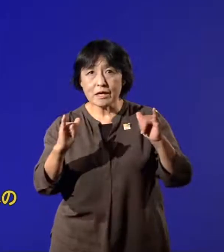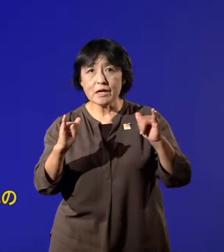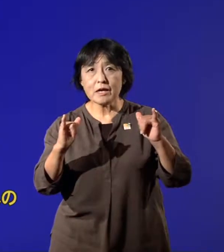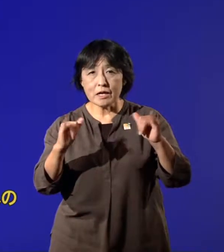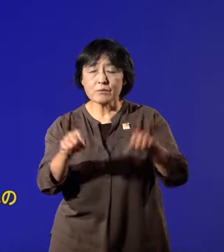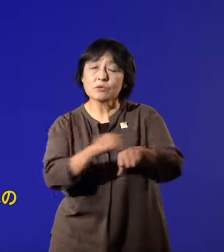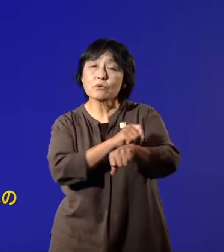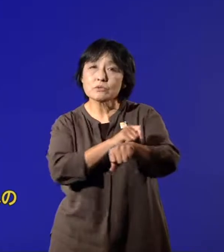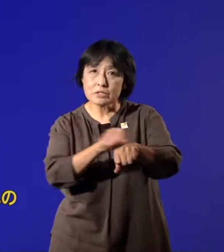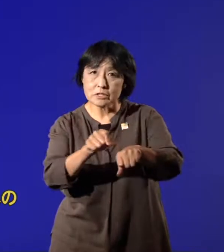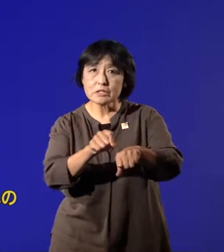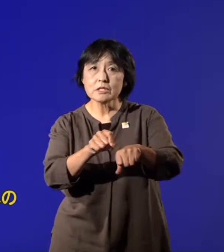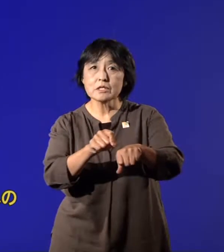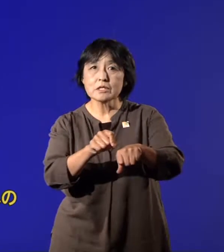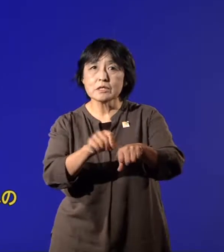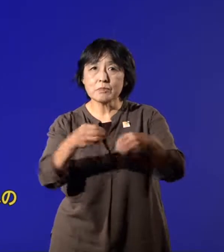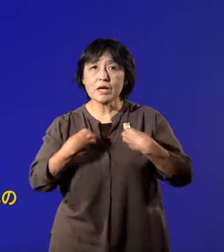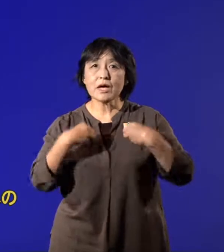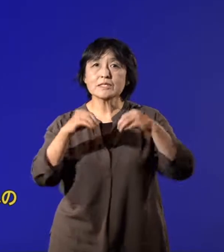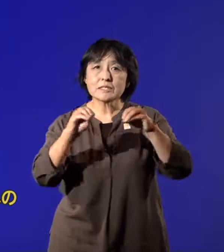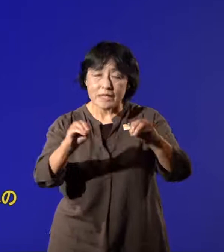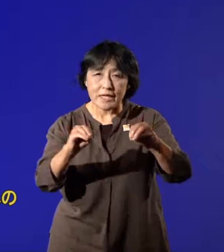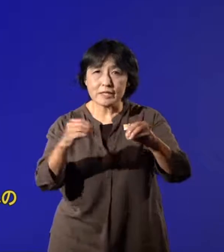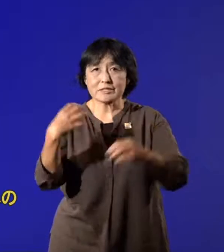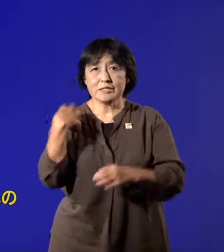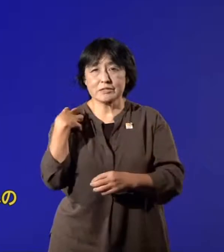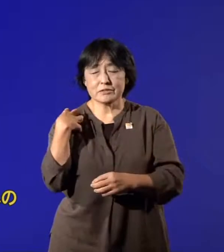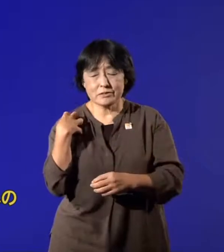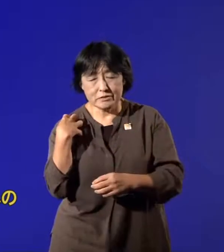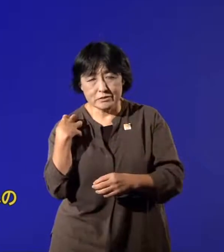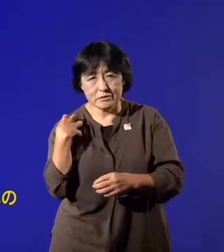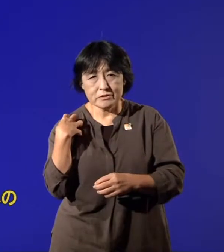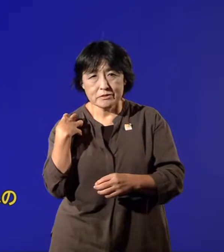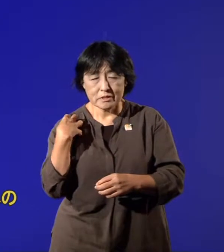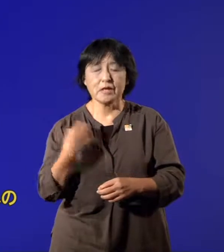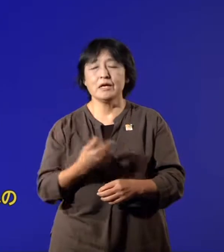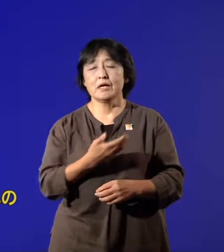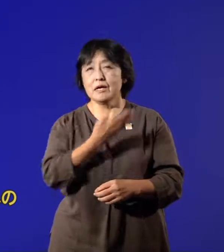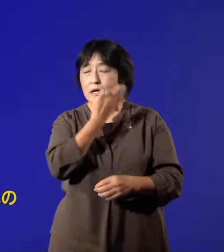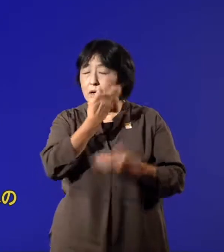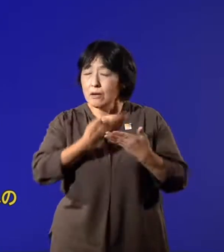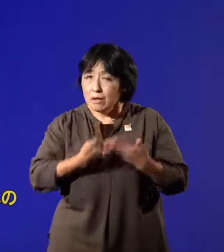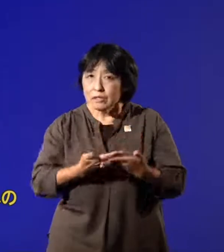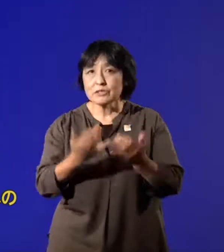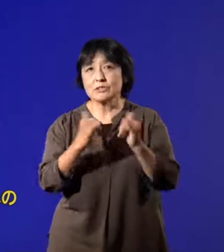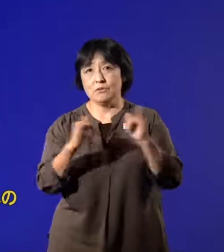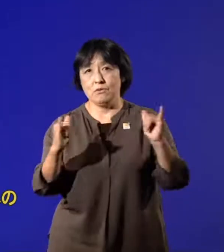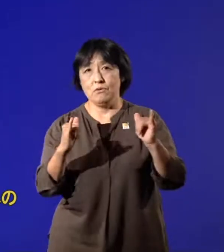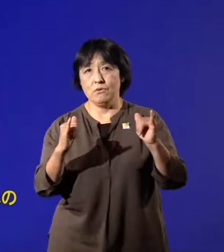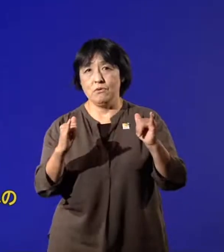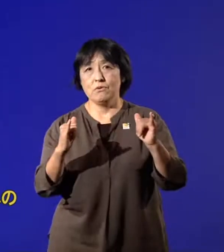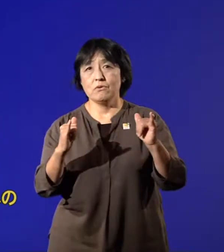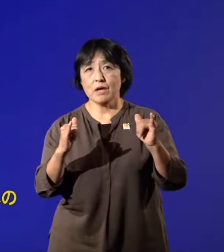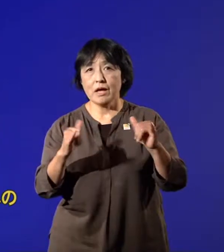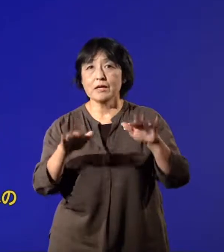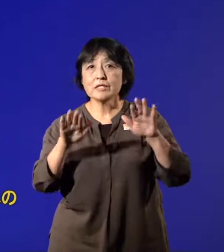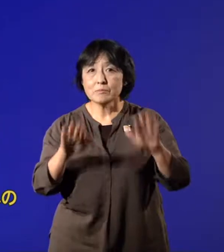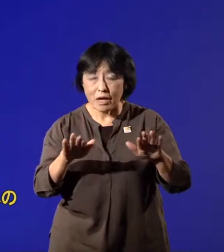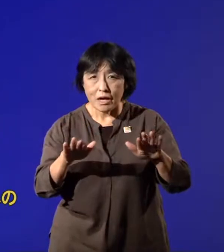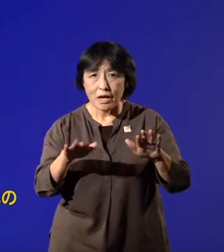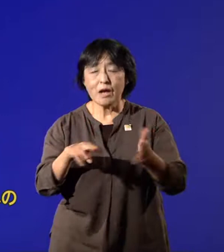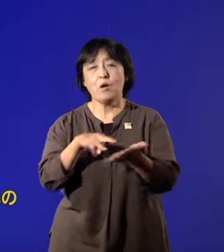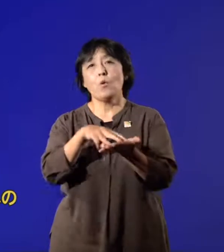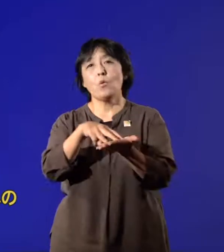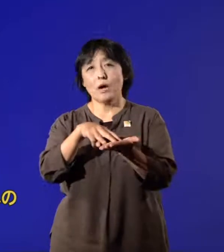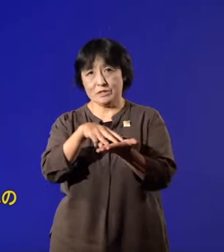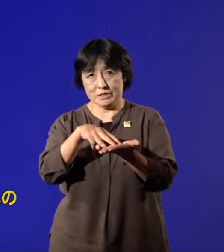ね、特に感染リスクが高いというふうに思われますので、まずはその今ワクチンのあ